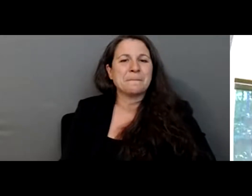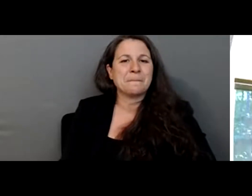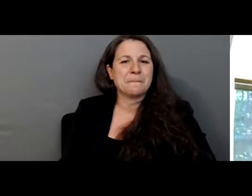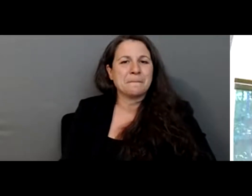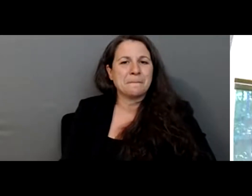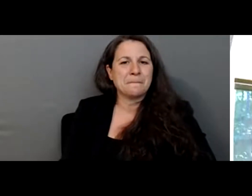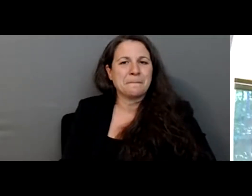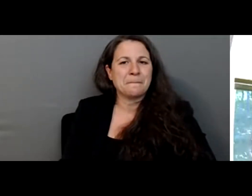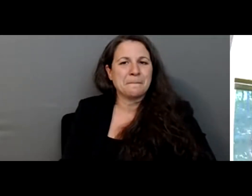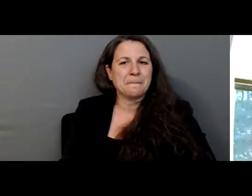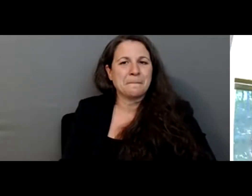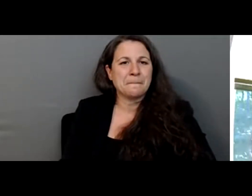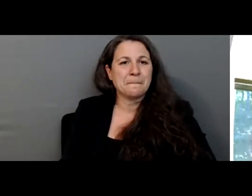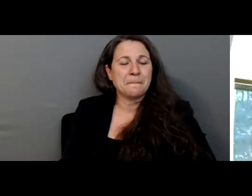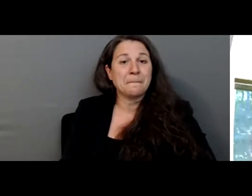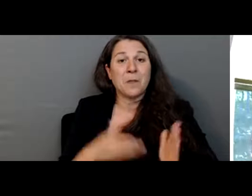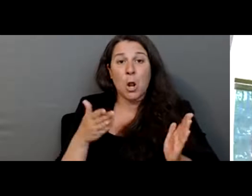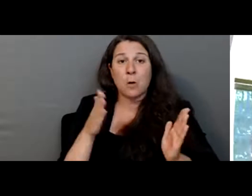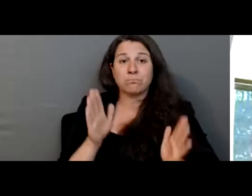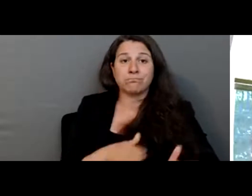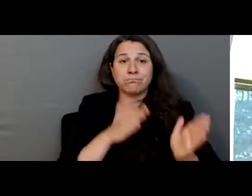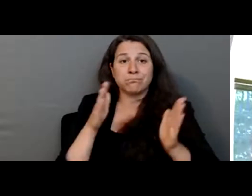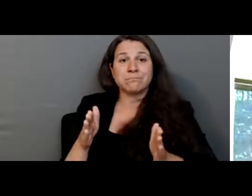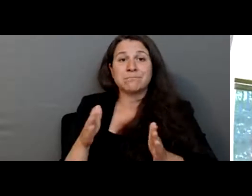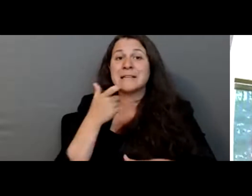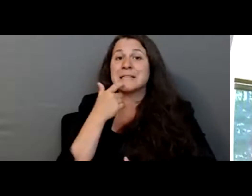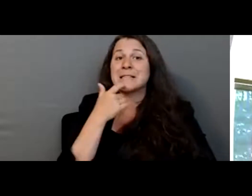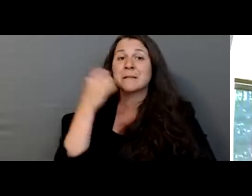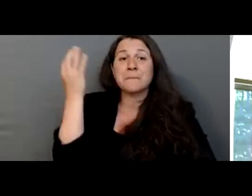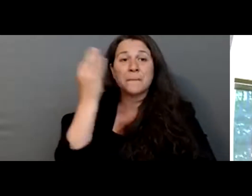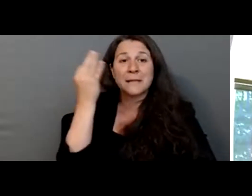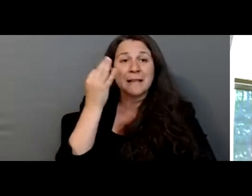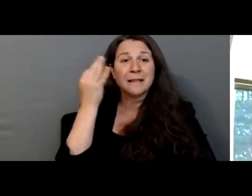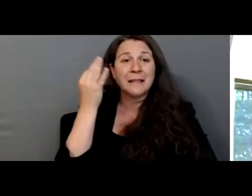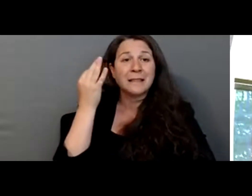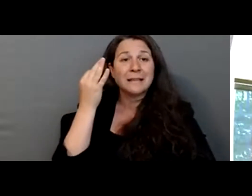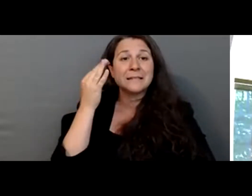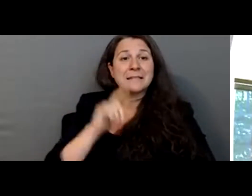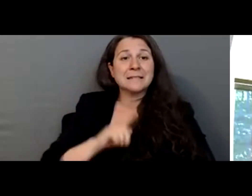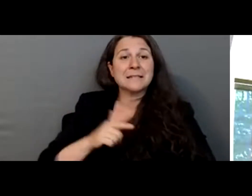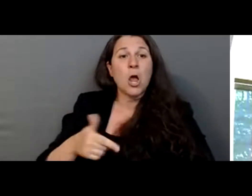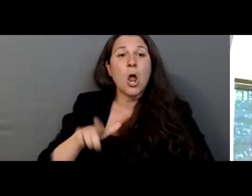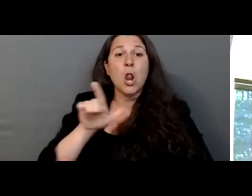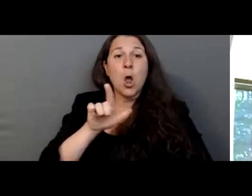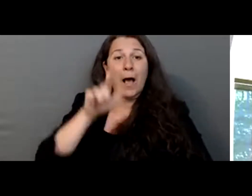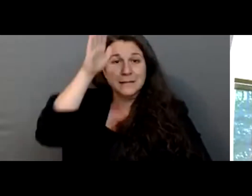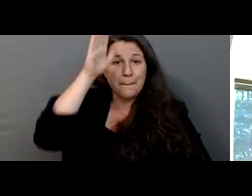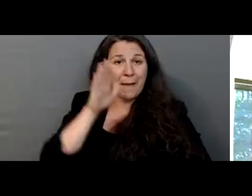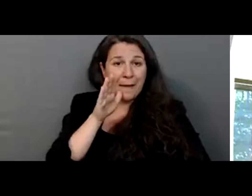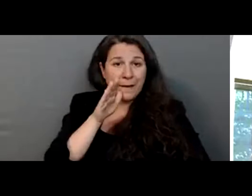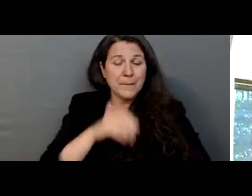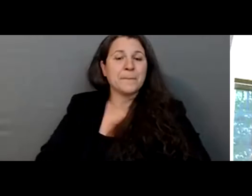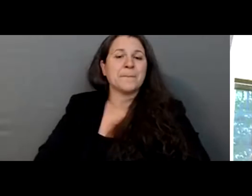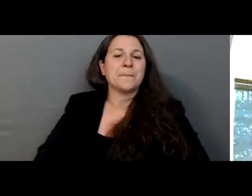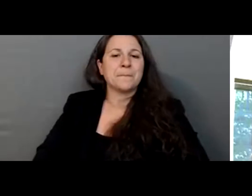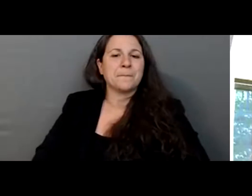dans la discussion. Alors maintenant, la présentation, la parole sera passée à Laurence Parent, qui